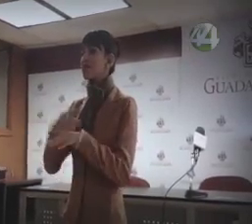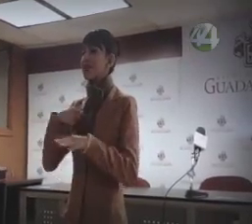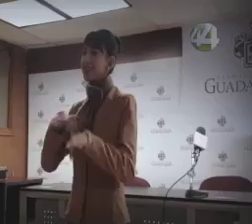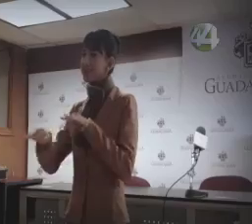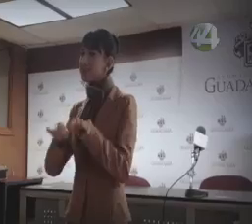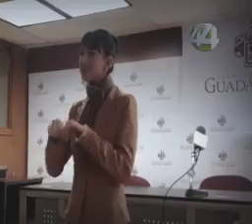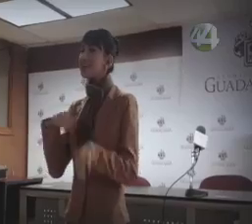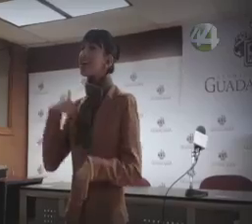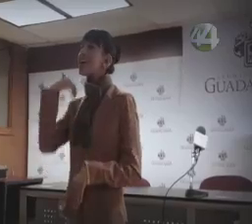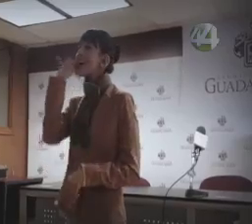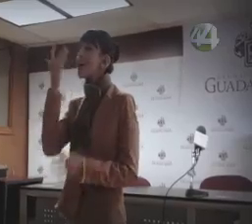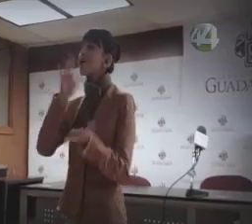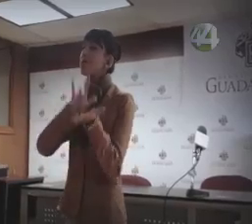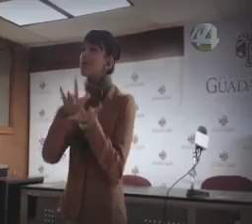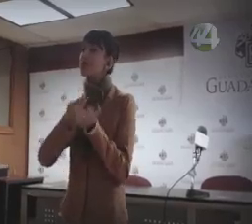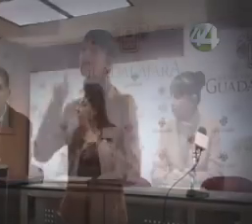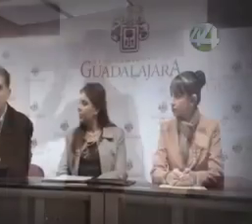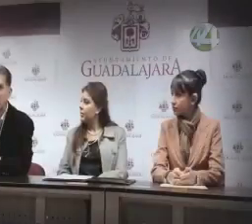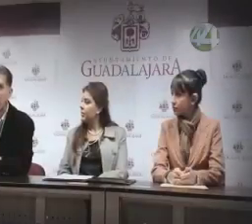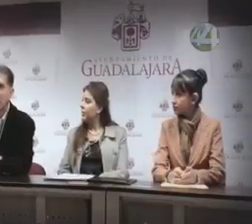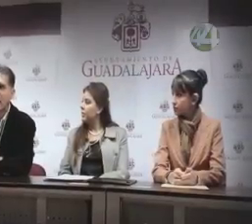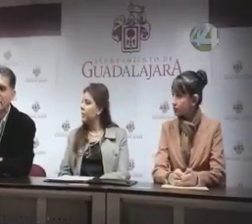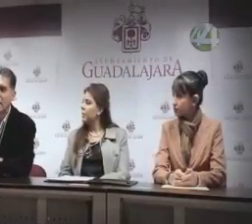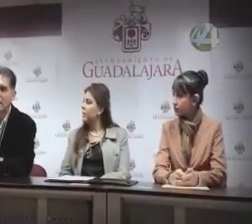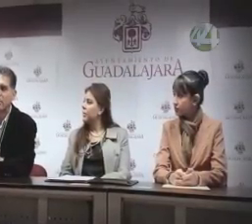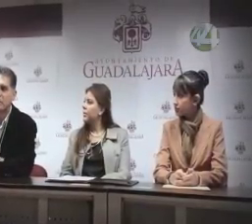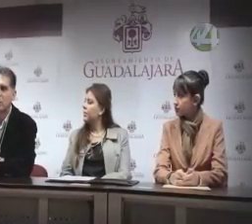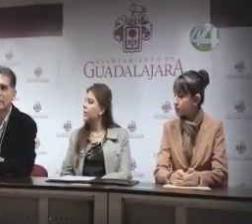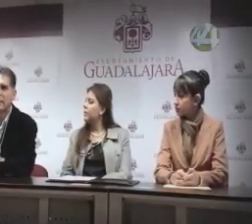el director de Desarrollo Comunitario del DIF Guadalajara, Raúl Robles.